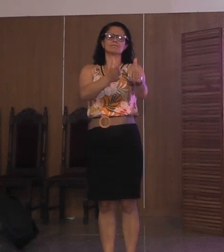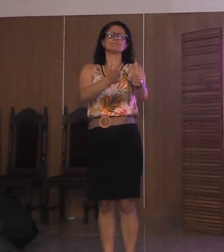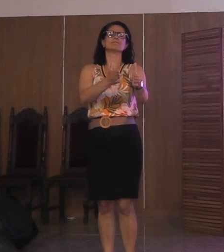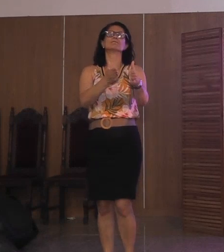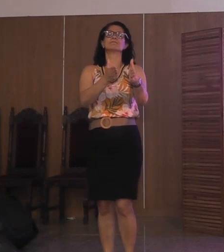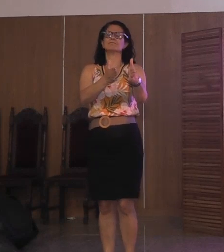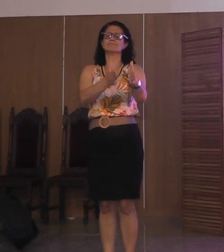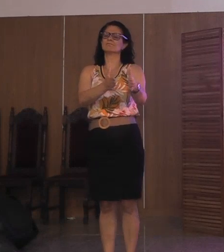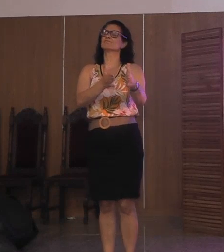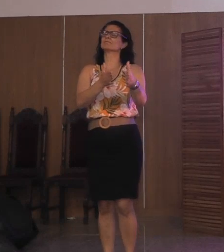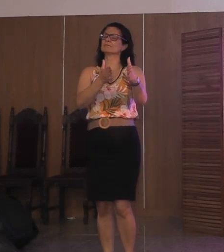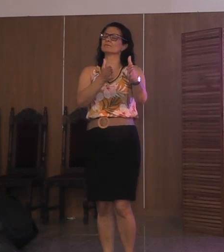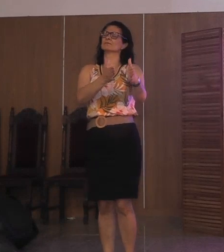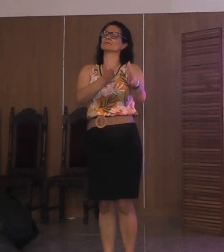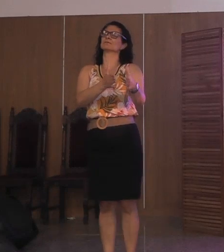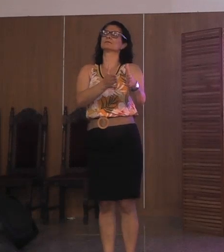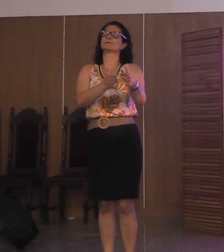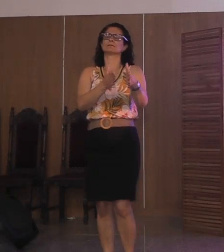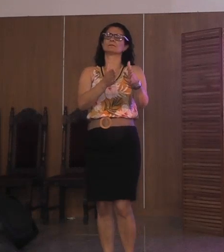pede a mim e a você.